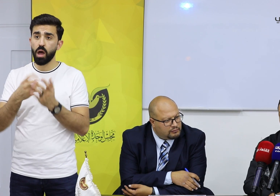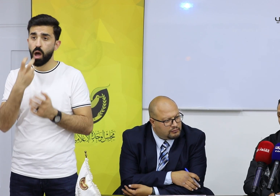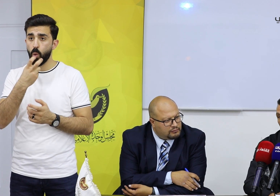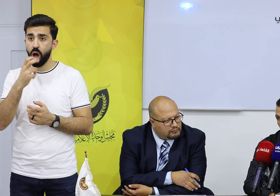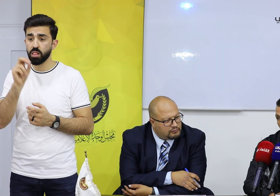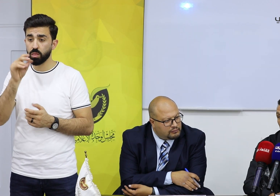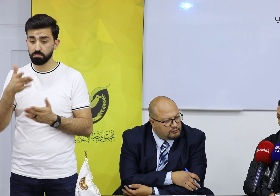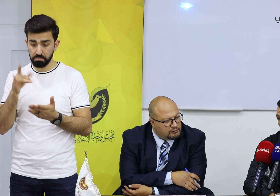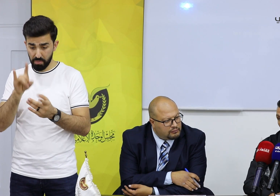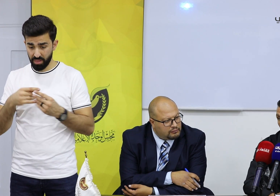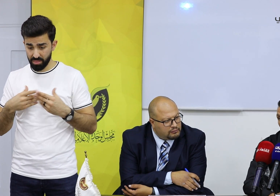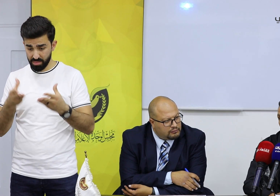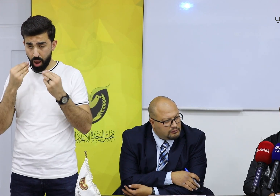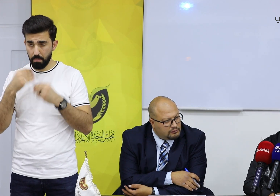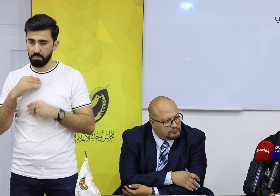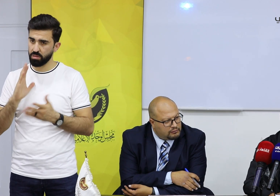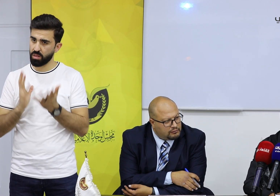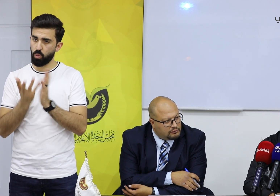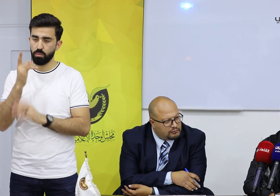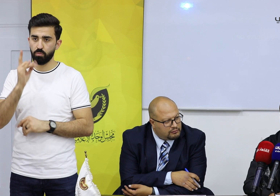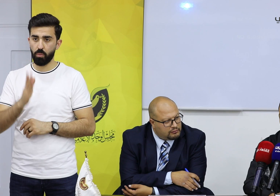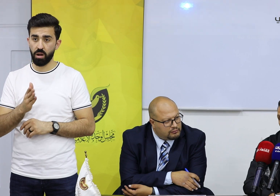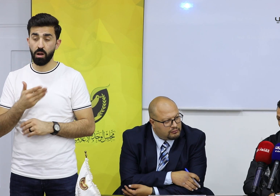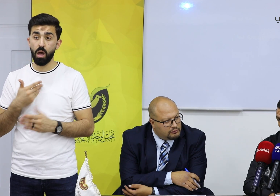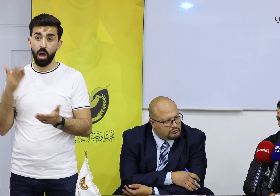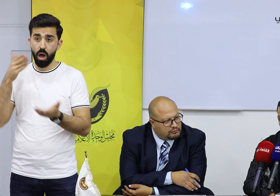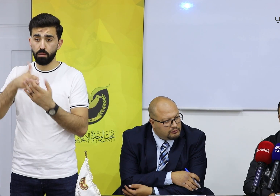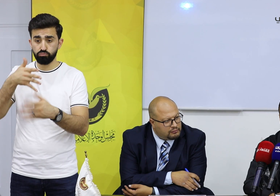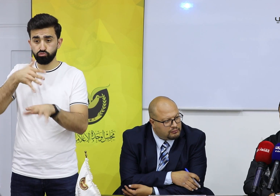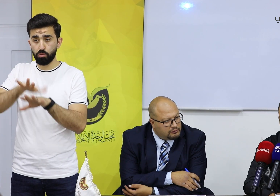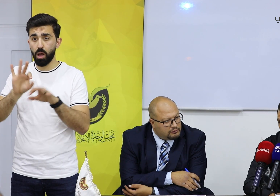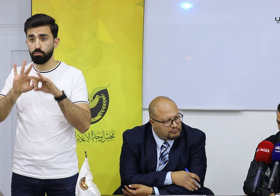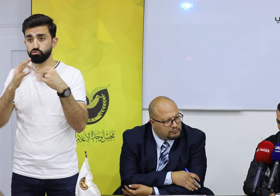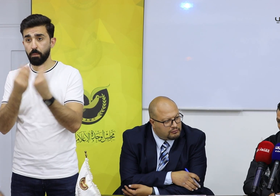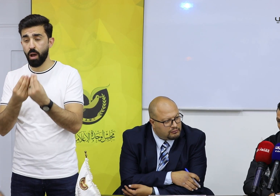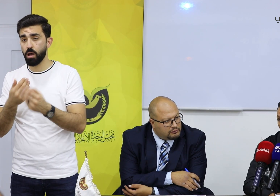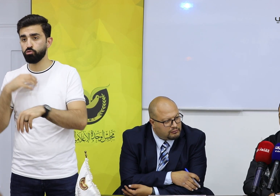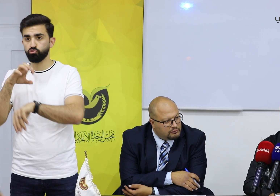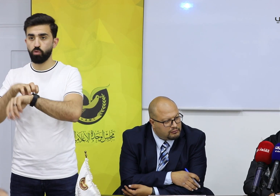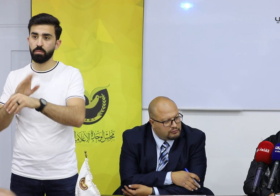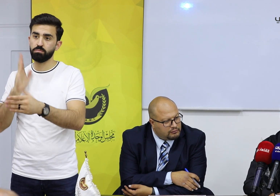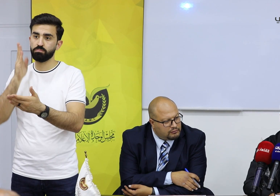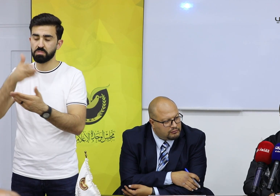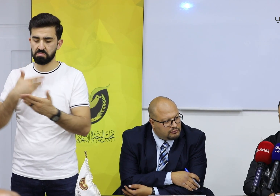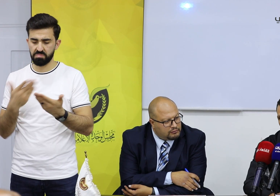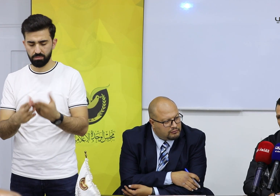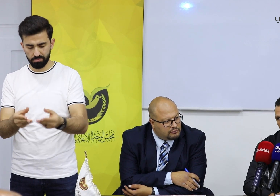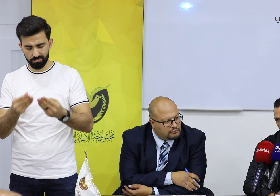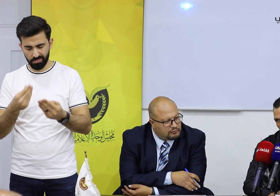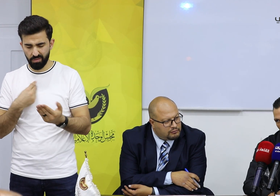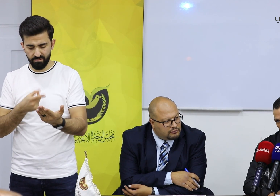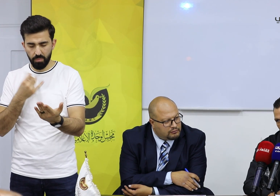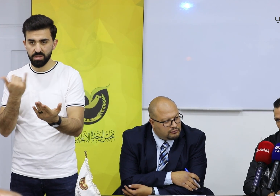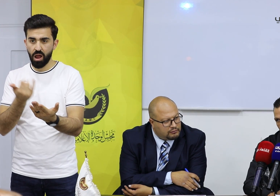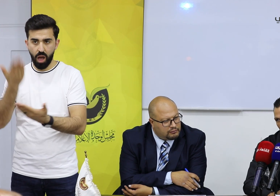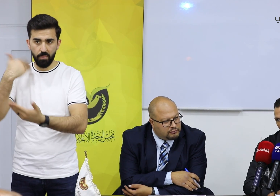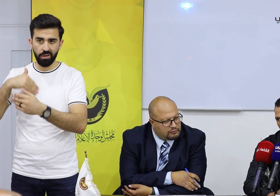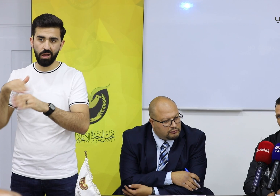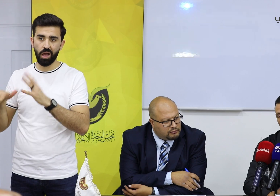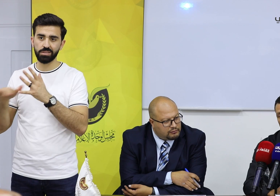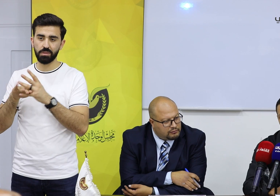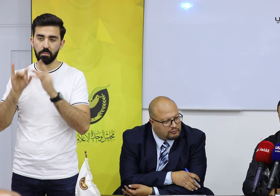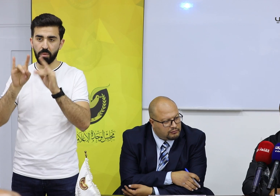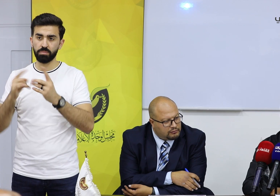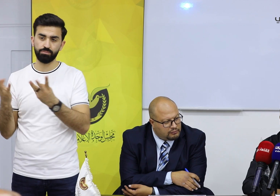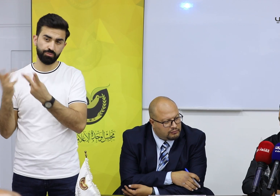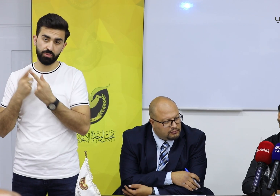فاحنا بنواجه هاي المشكله بنحلها عشان هو لما يندمج مع المجتمع المحلي ويفوت يدرس في الجامعه ويمسك الكتاب يكون فاهم الكتاب شو مكتوب فيه.